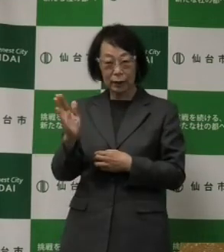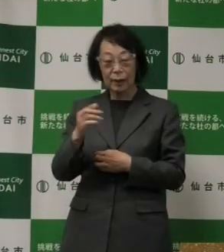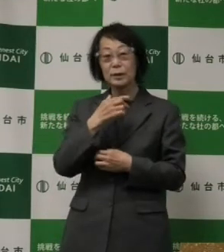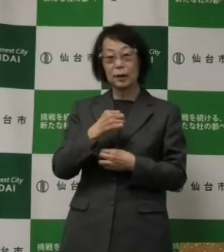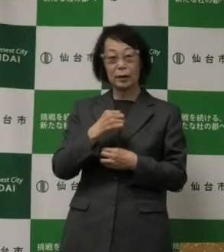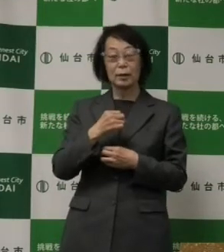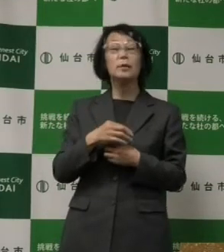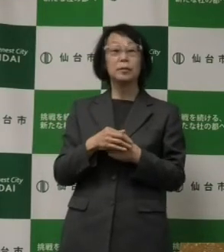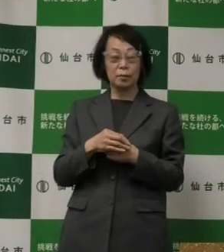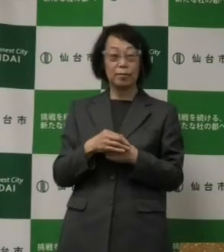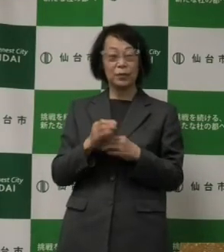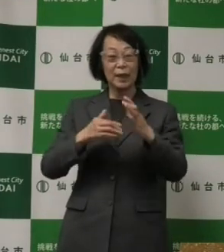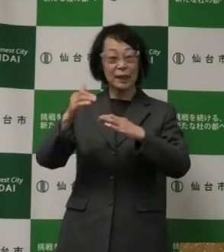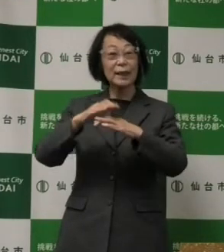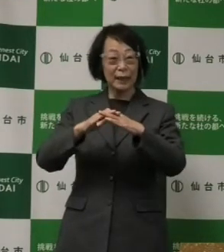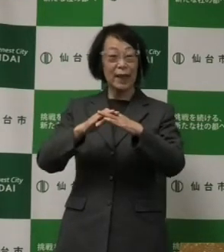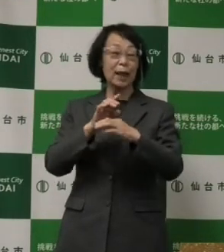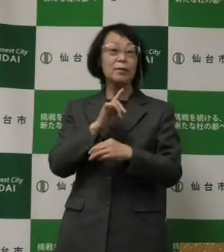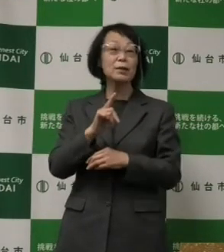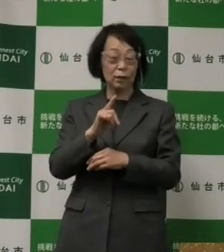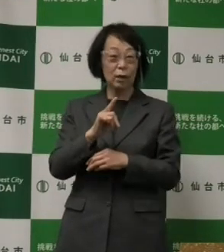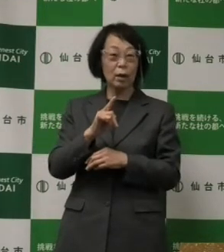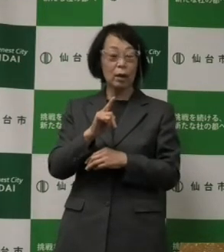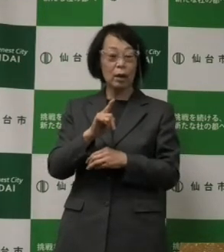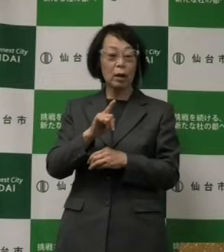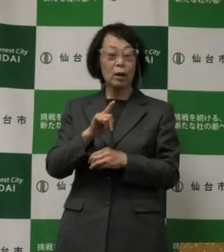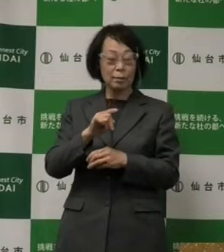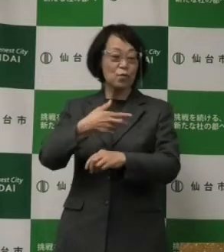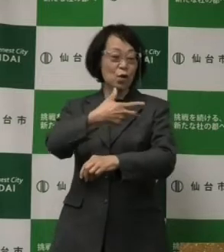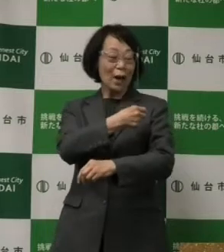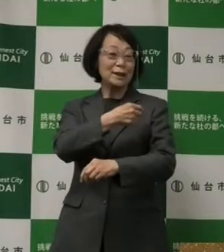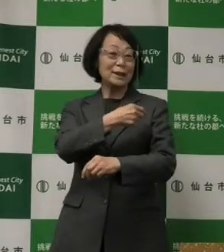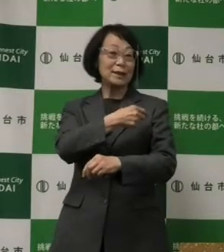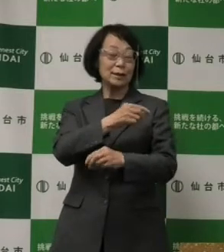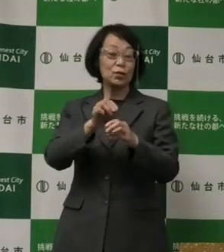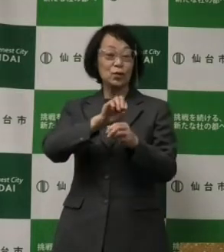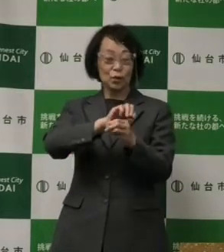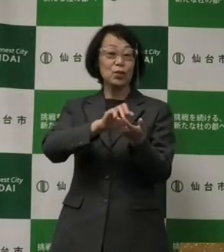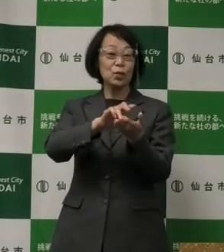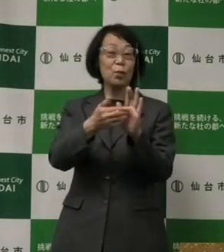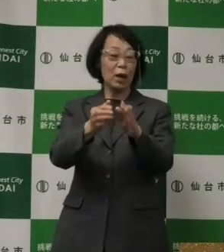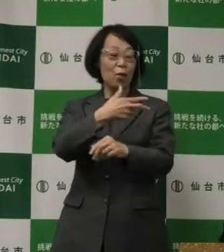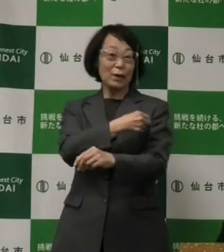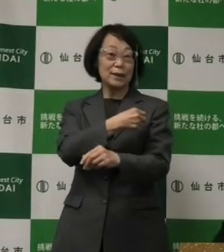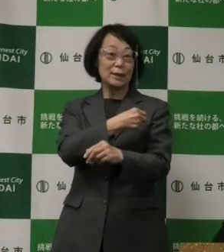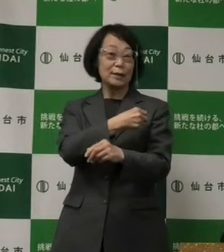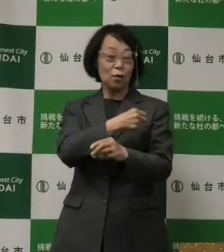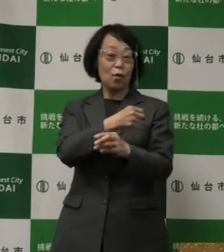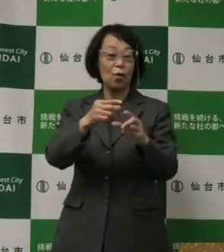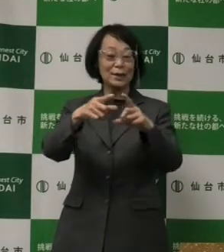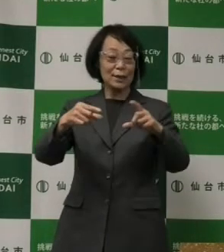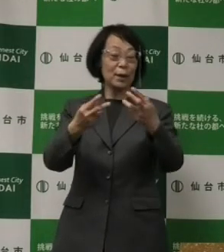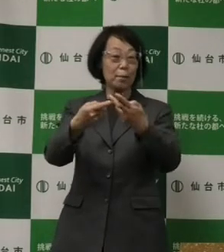たいと思いますし、重ねてになりますけれども、ワクチンの接種についてもぜひ接種券をお持ちの方はご